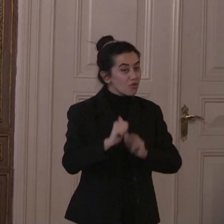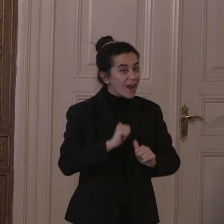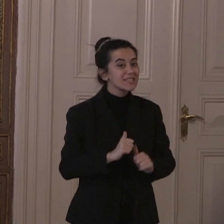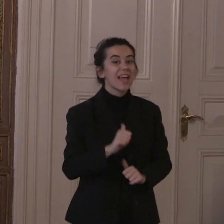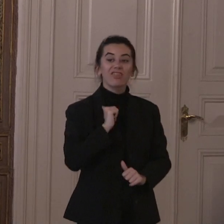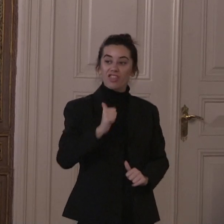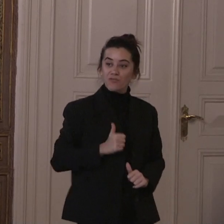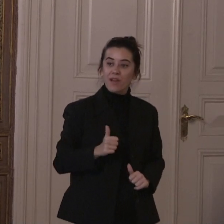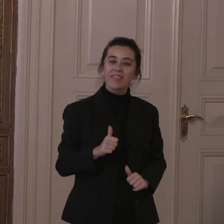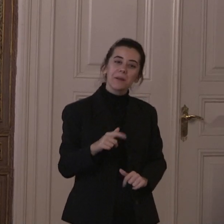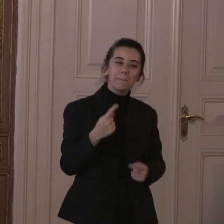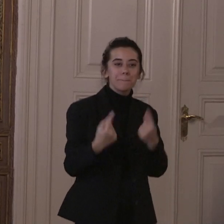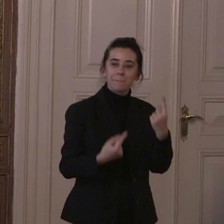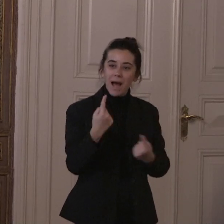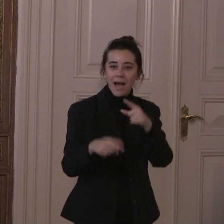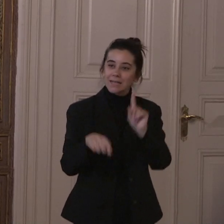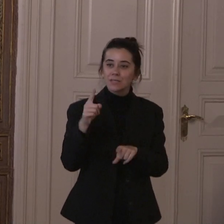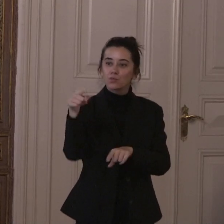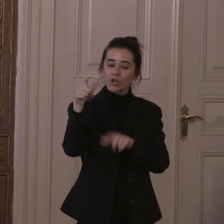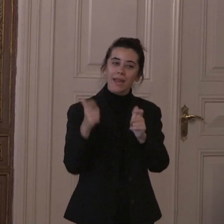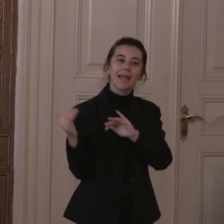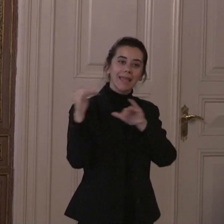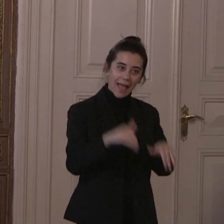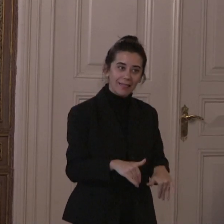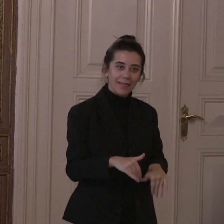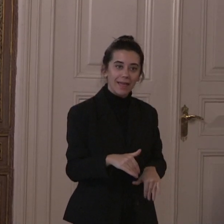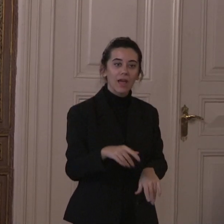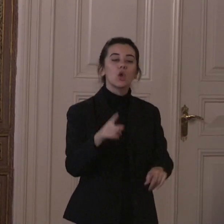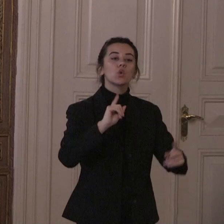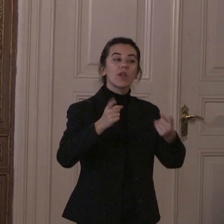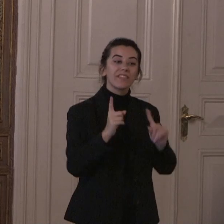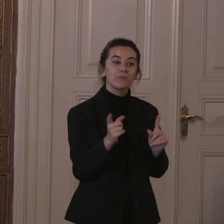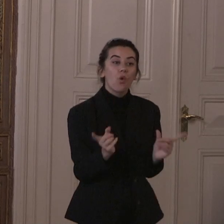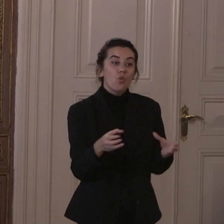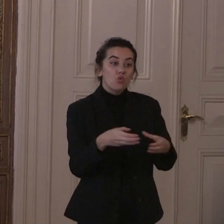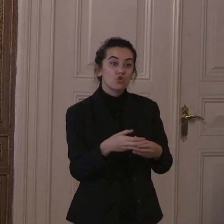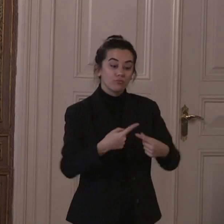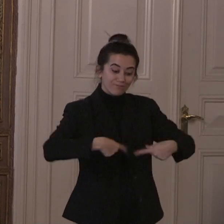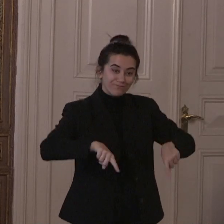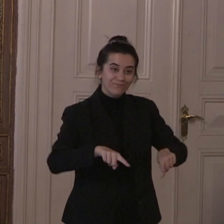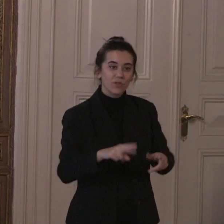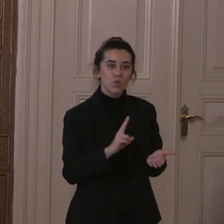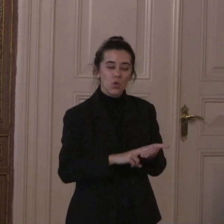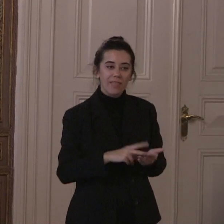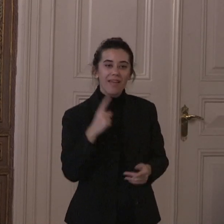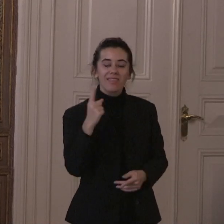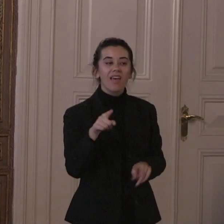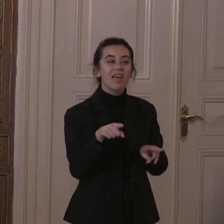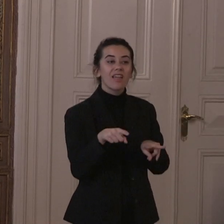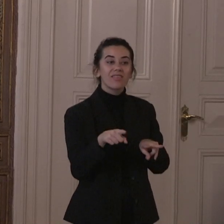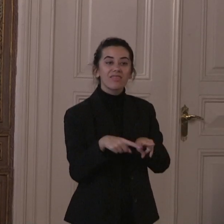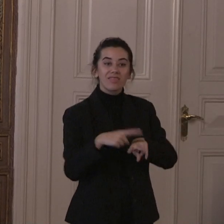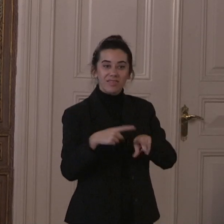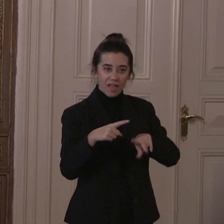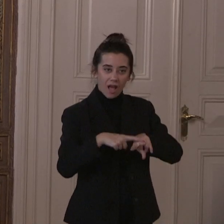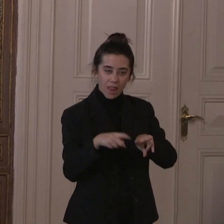Onlara teşekkürlerimizi sunacağız. Yönetim kurulumuzdan Zümrüt Hocam burada, Nalan Çapan Hocam, Nalan Bekir Hocam burada.